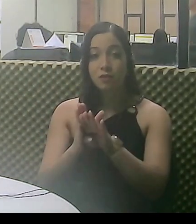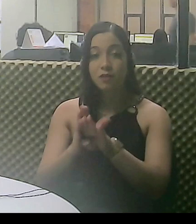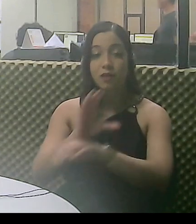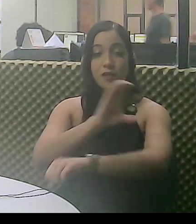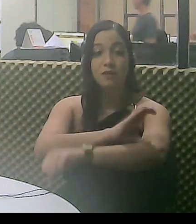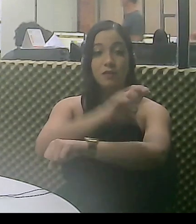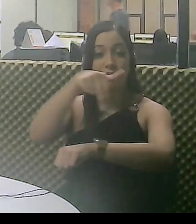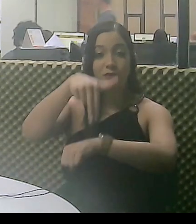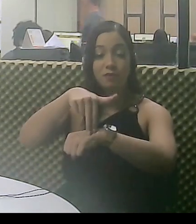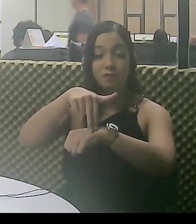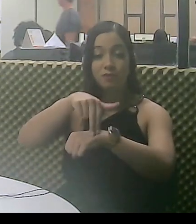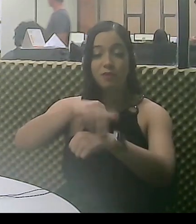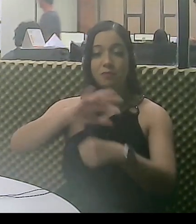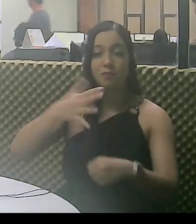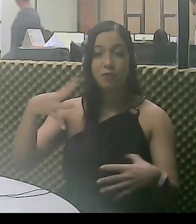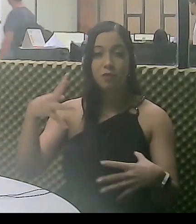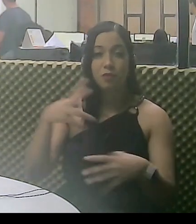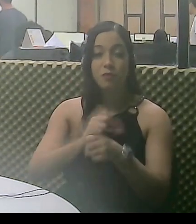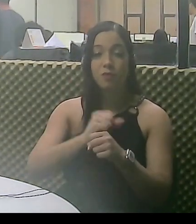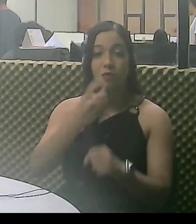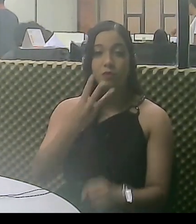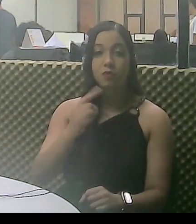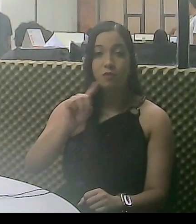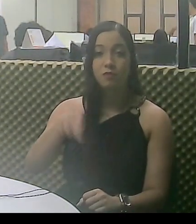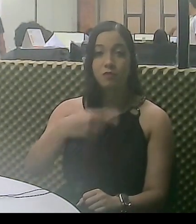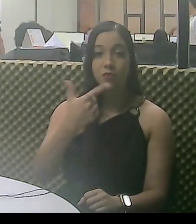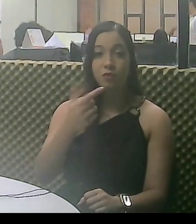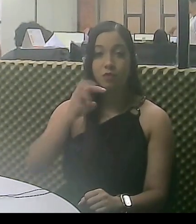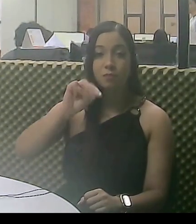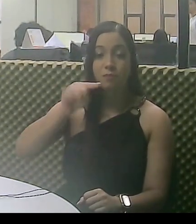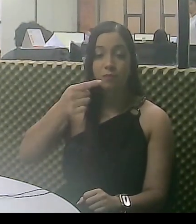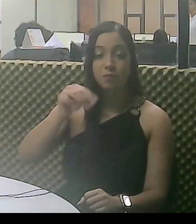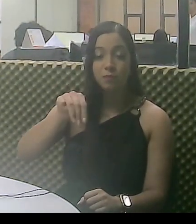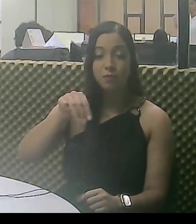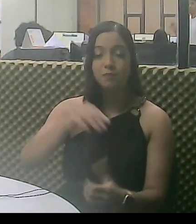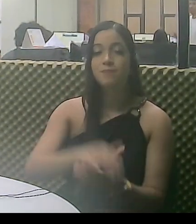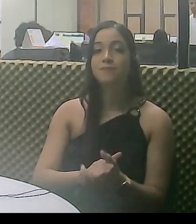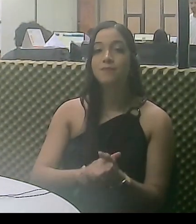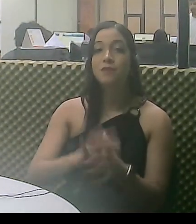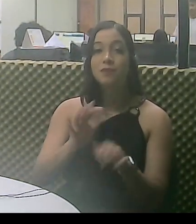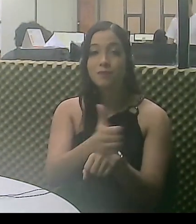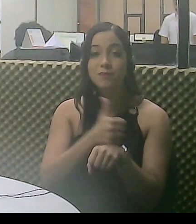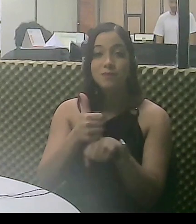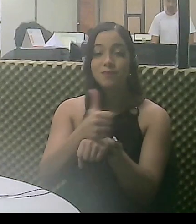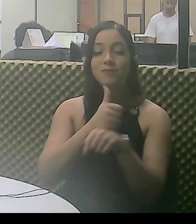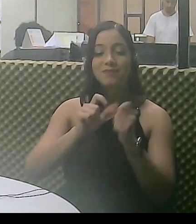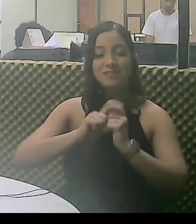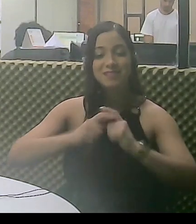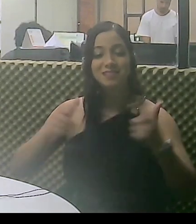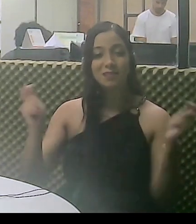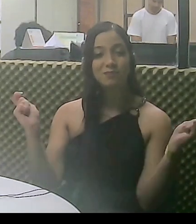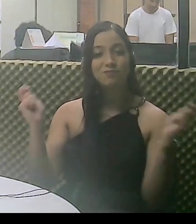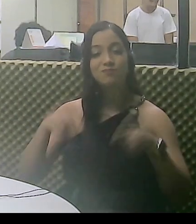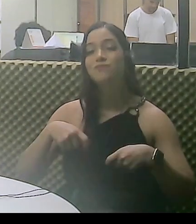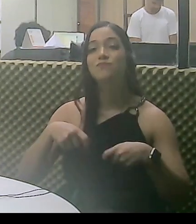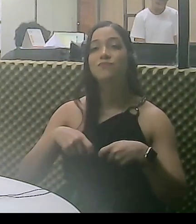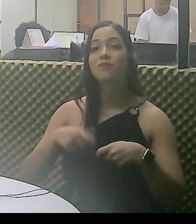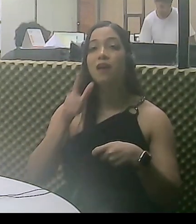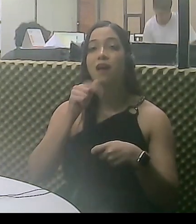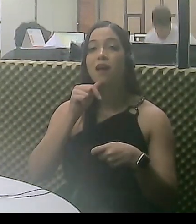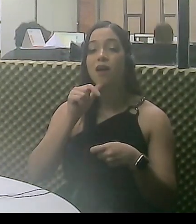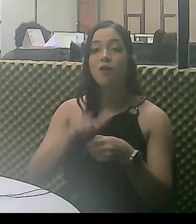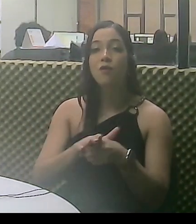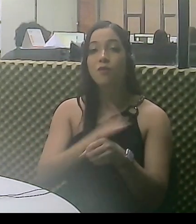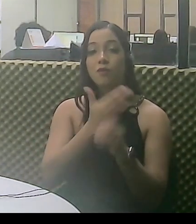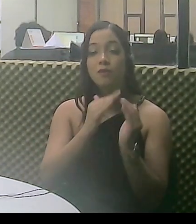Canaã, com extensão aproximada de 3,2 mil metros. Essas melhorias vão ampliar a capacidade de abastecimento